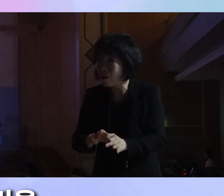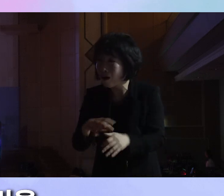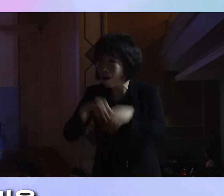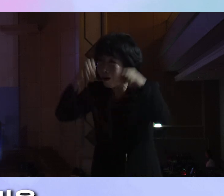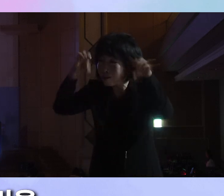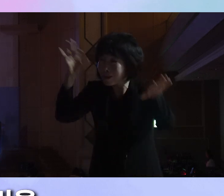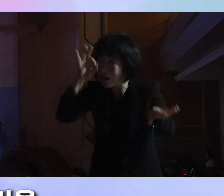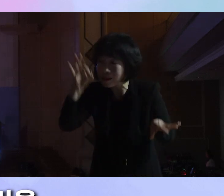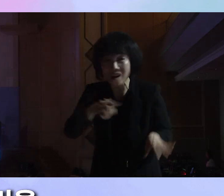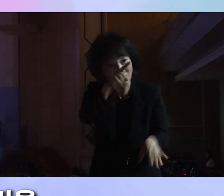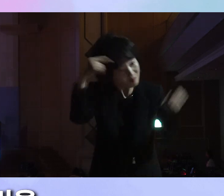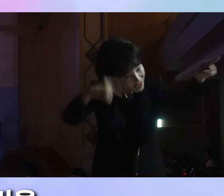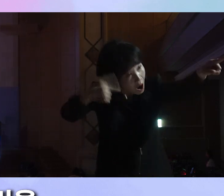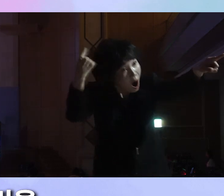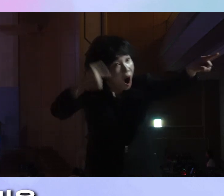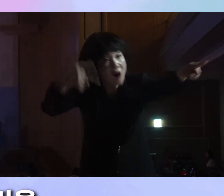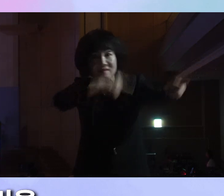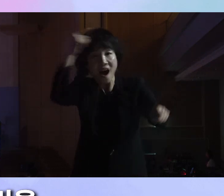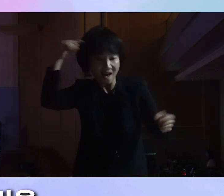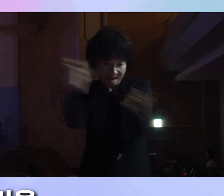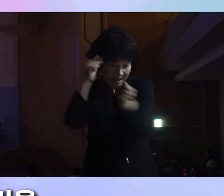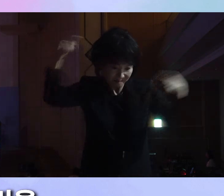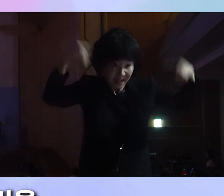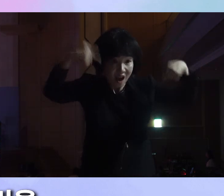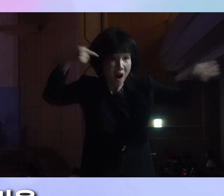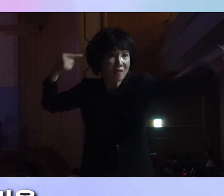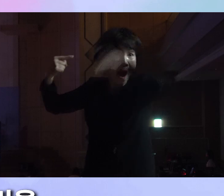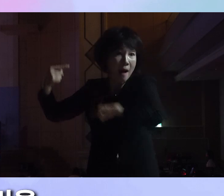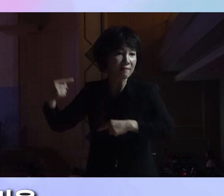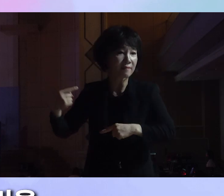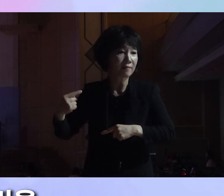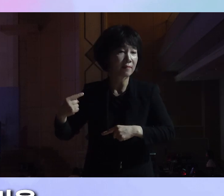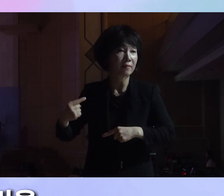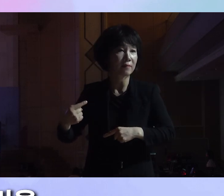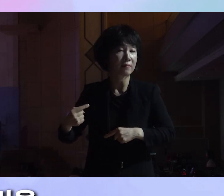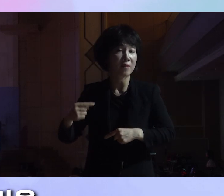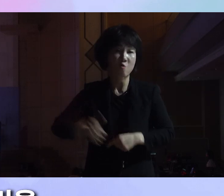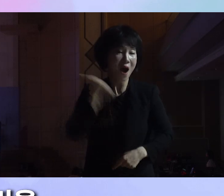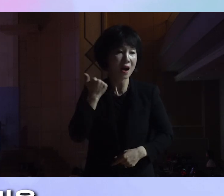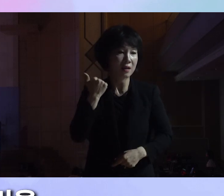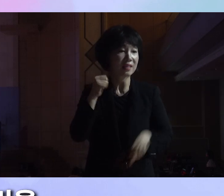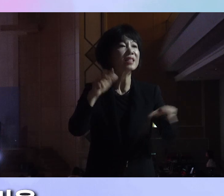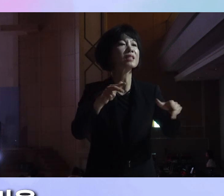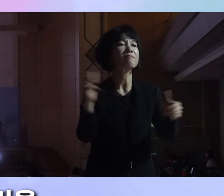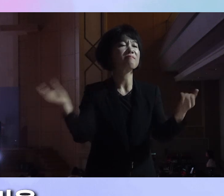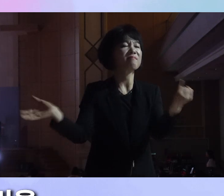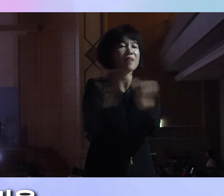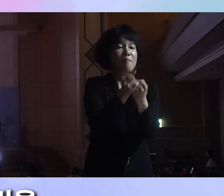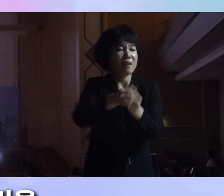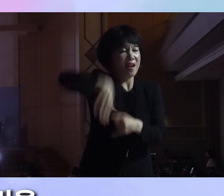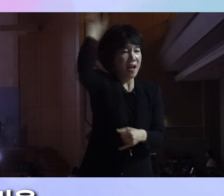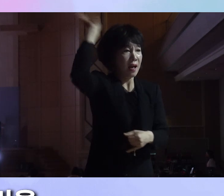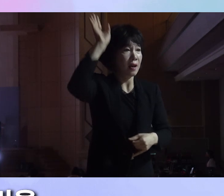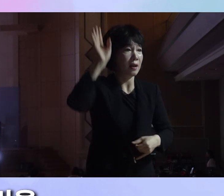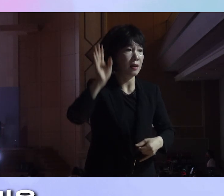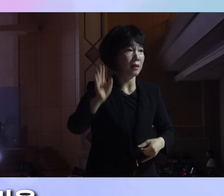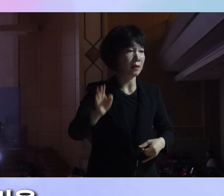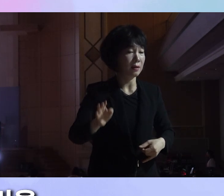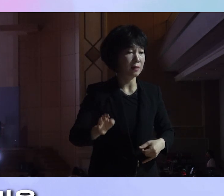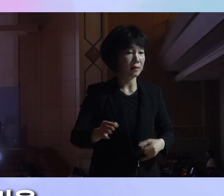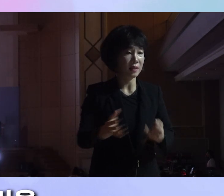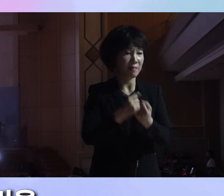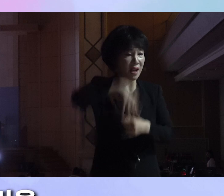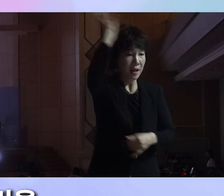미쳤구만. 미쳤어. 다들 정상이 아니야. 부관, 예. 당장 끌어내고 그날 썼던 보초 있지?